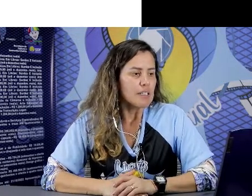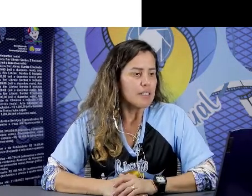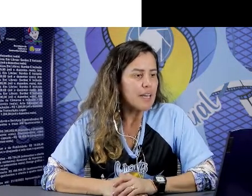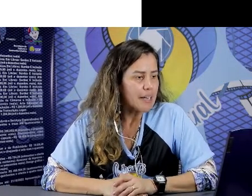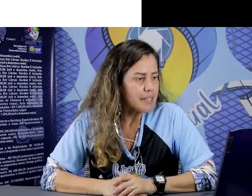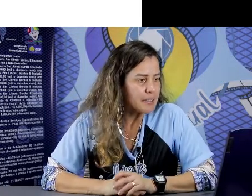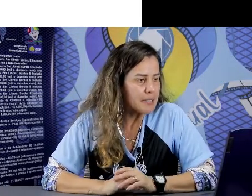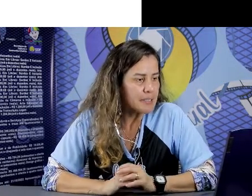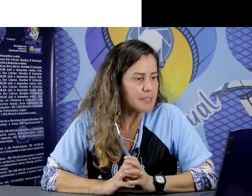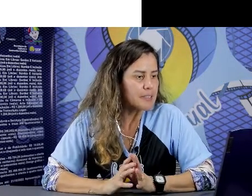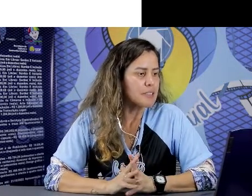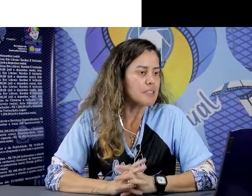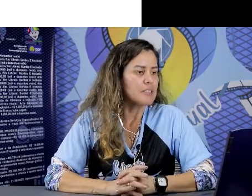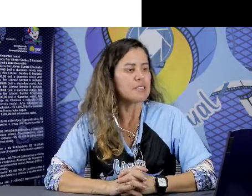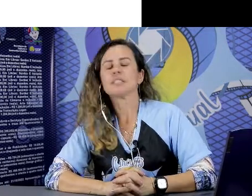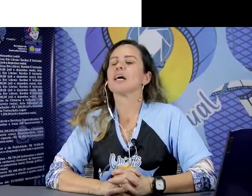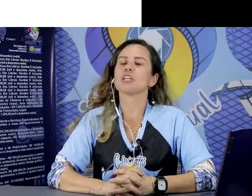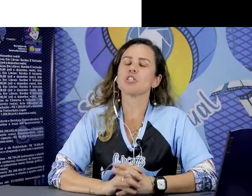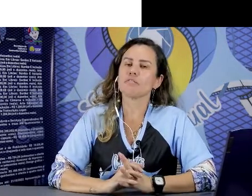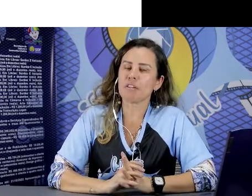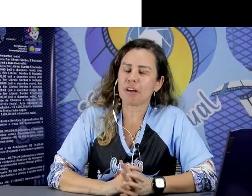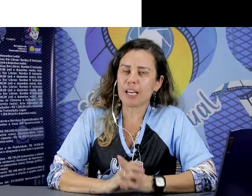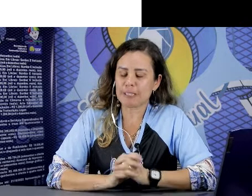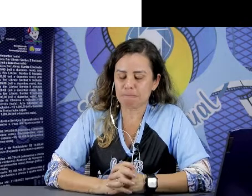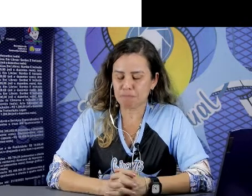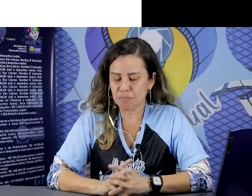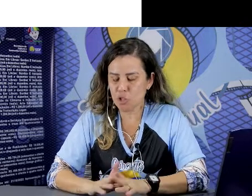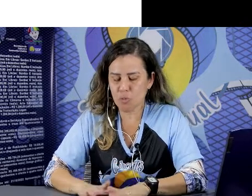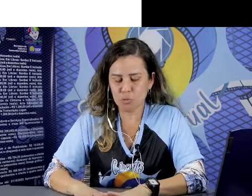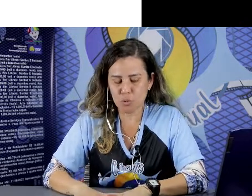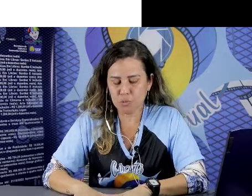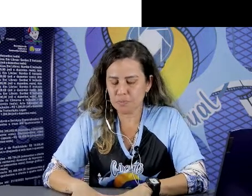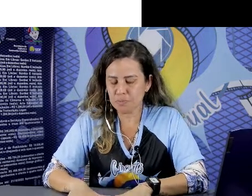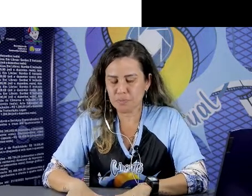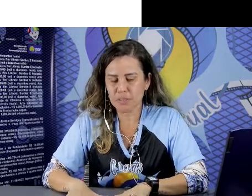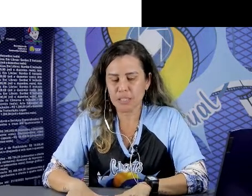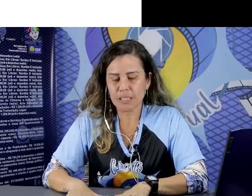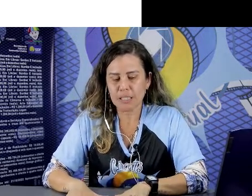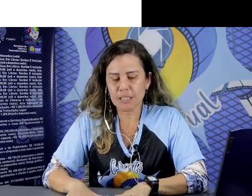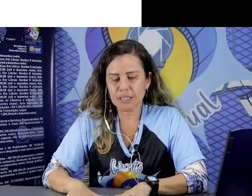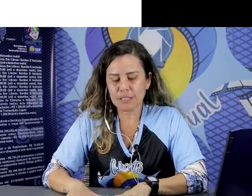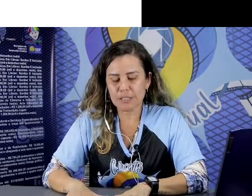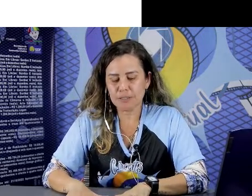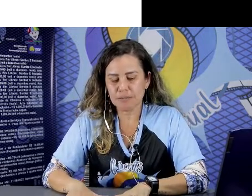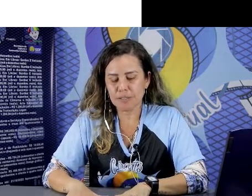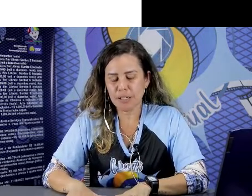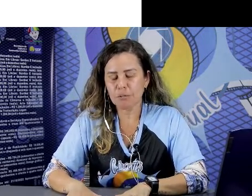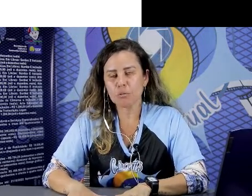E aí, a gente vai falar de um autor, ele é o